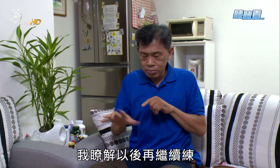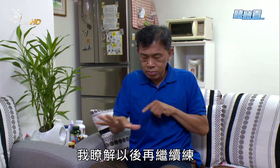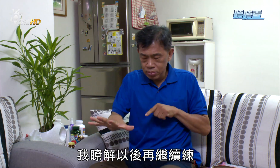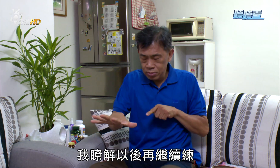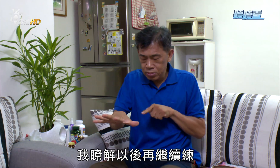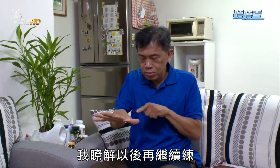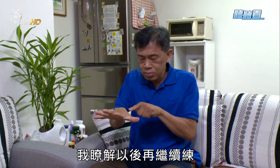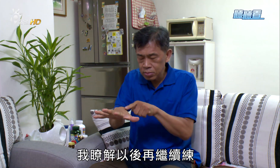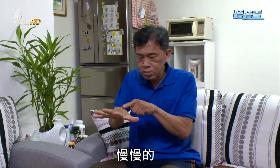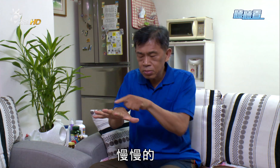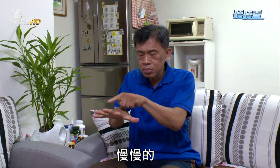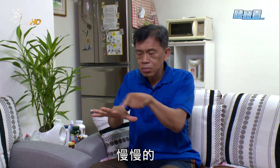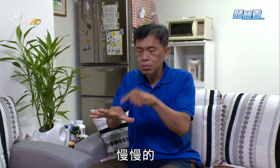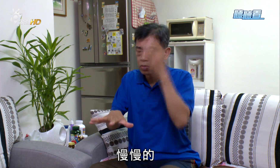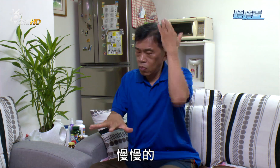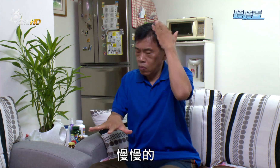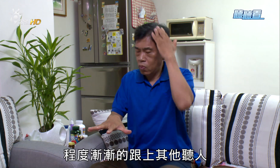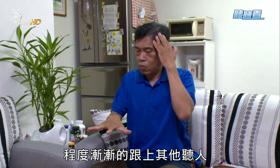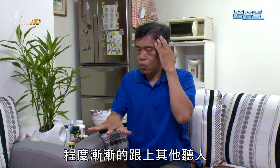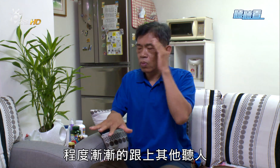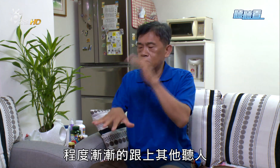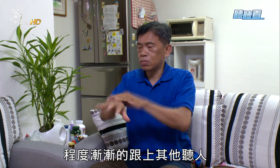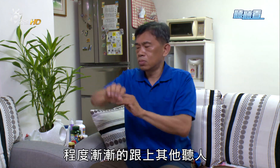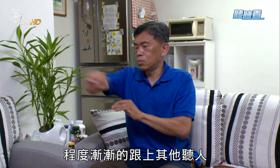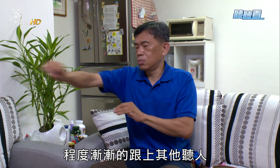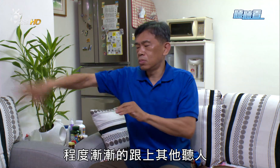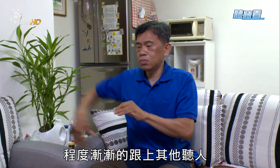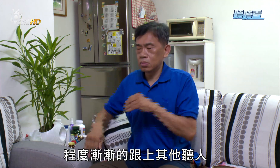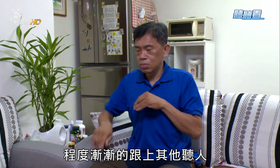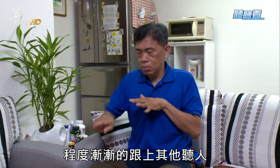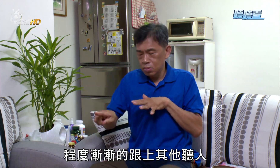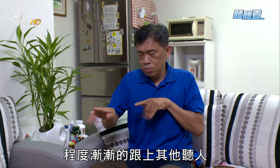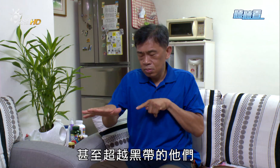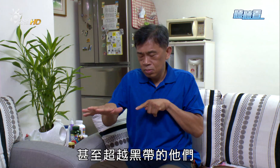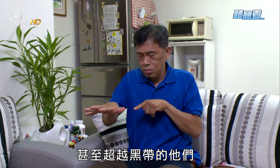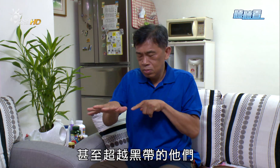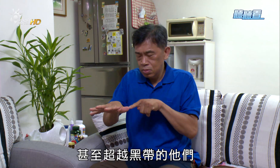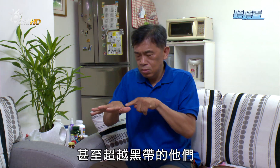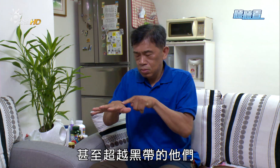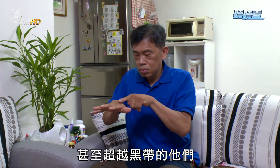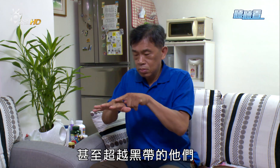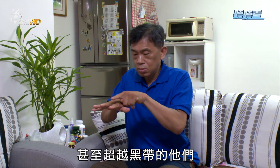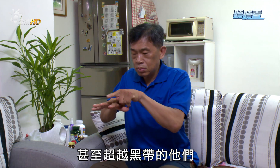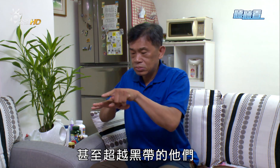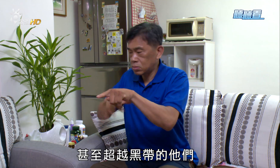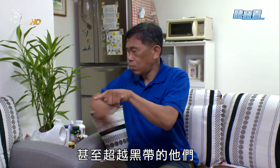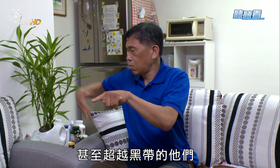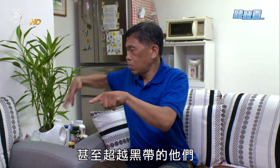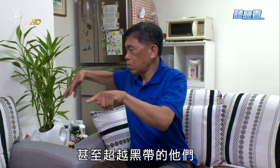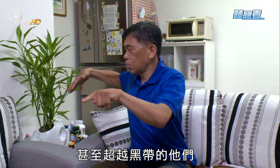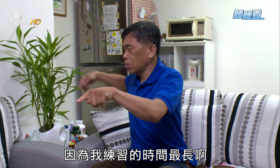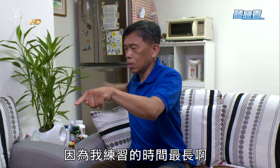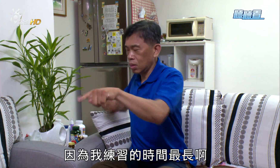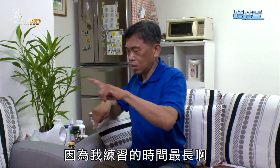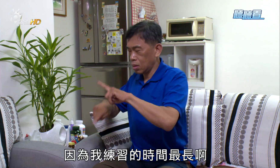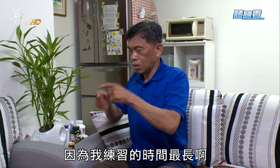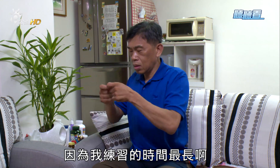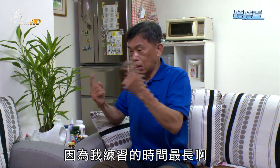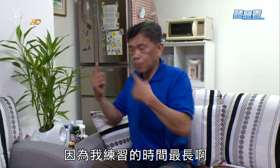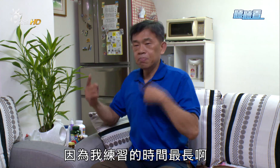续练，慢慢的程度渐渐的跟上其他听人，甚至超越黑带的他们。因为我练习